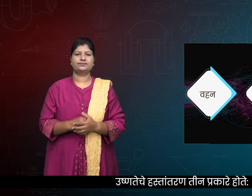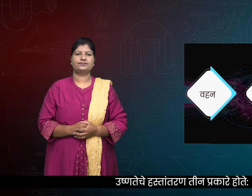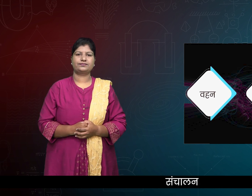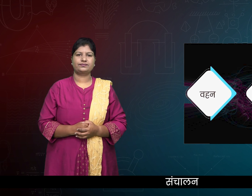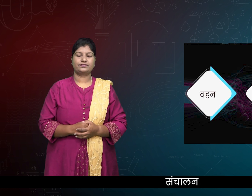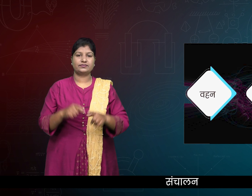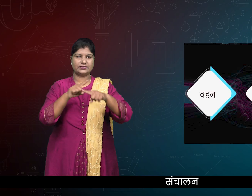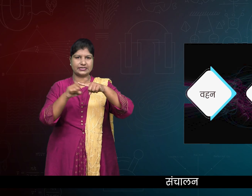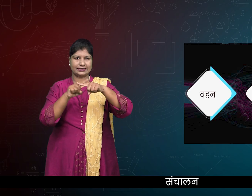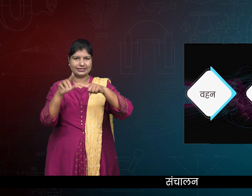संचालन,